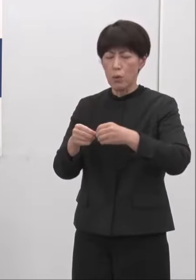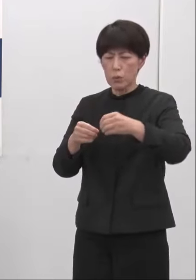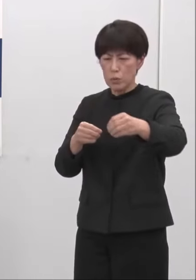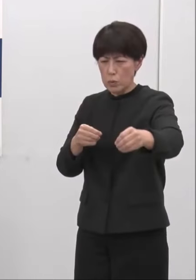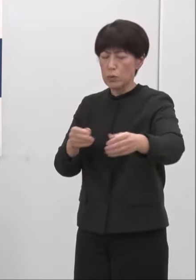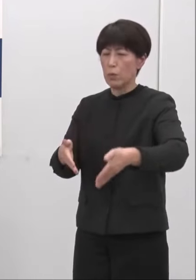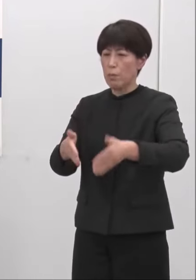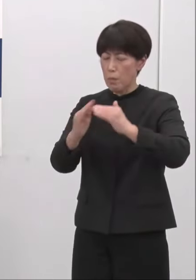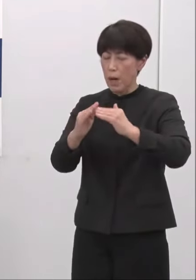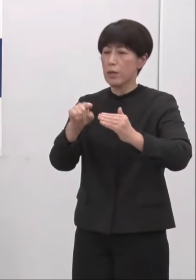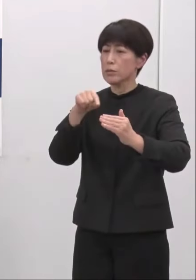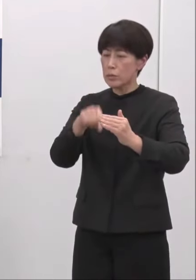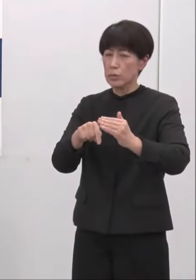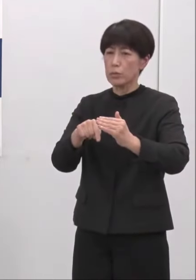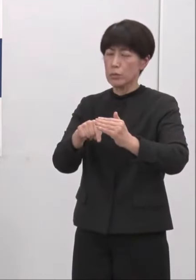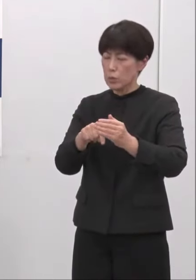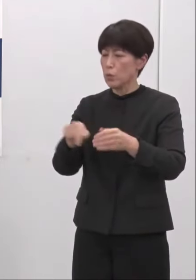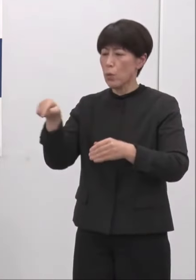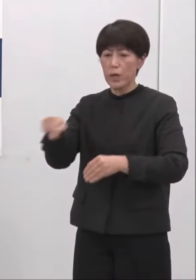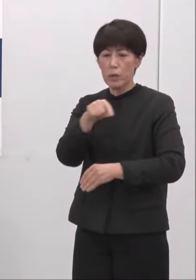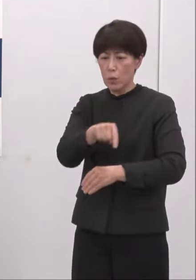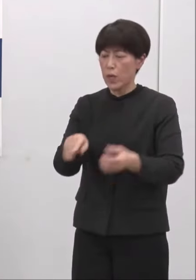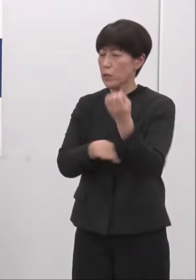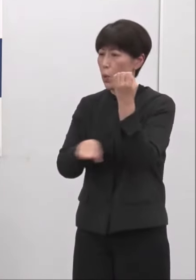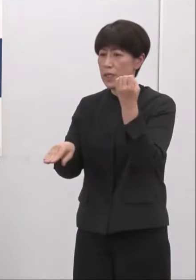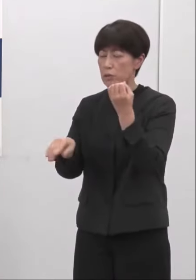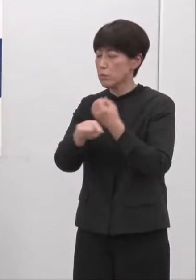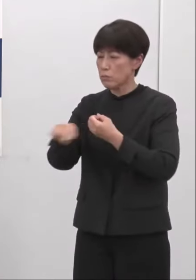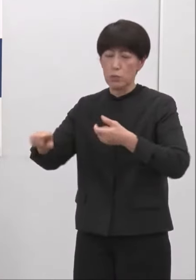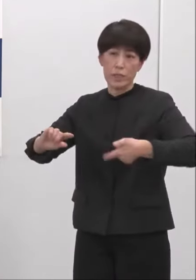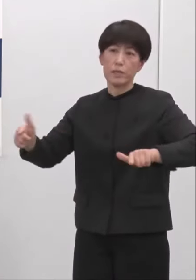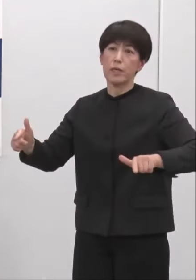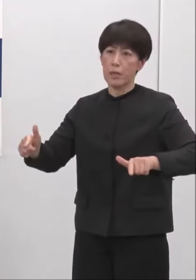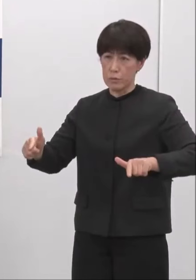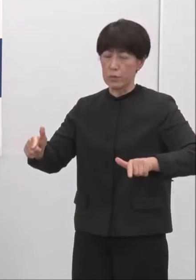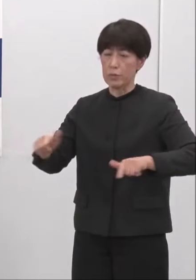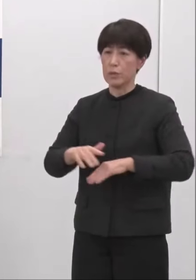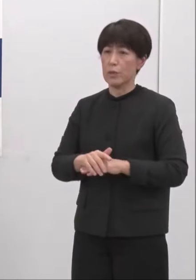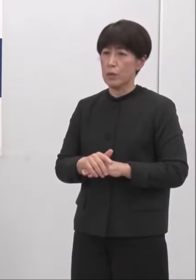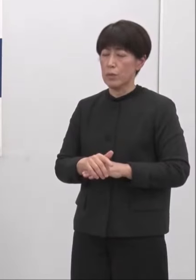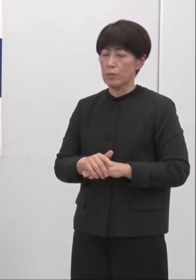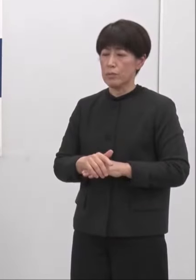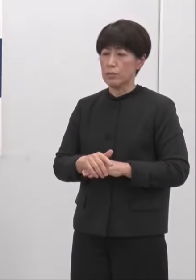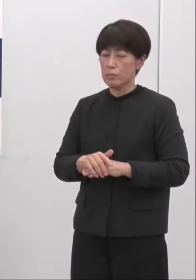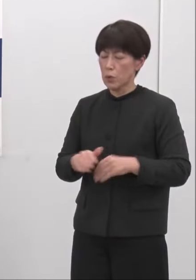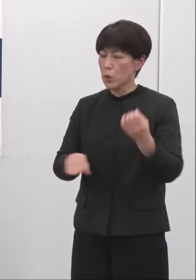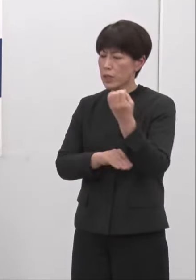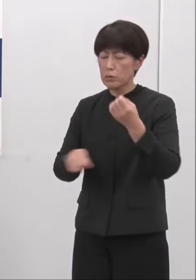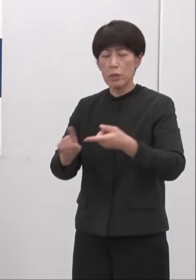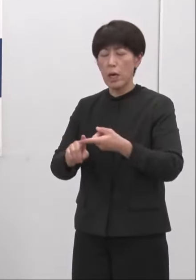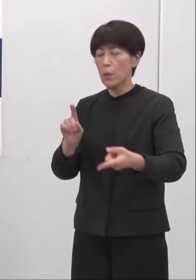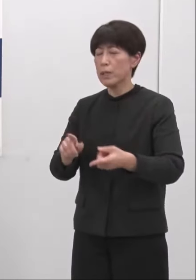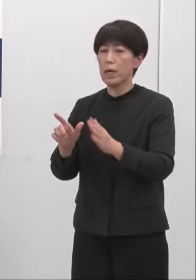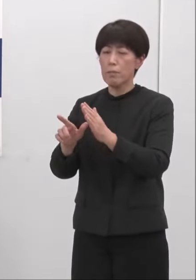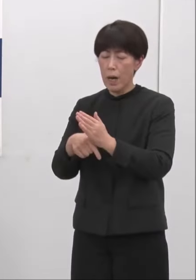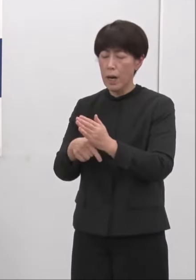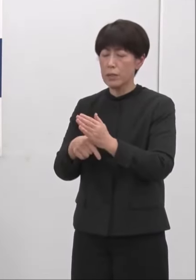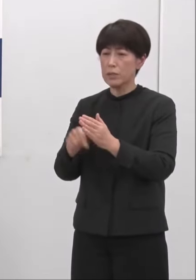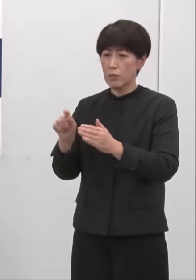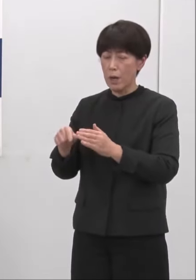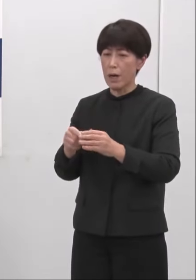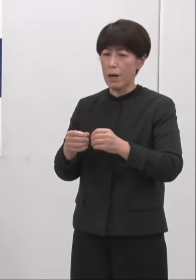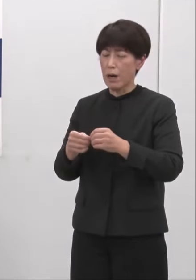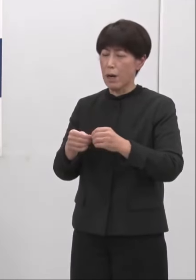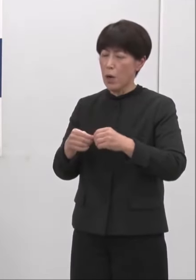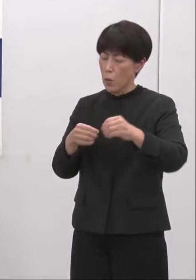に残す基準にのっとって施工されることになります。それが達成されてない場合は恒久的に撤去になるか、恒久